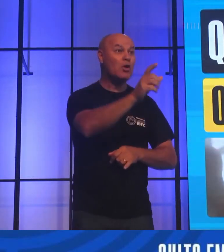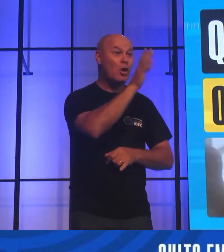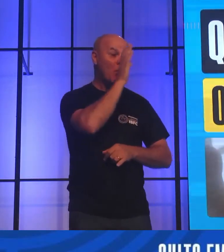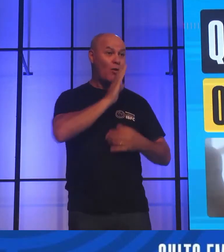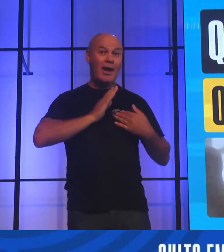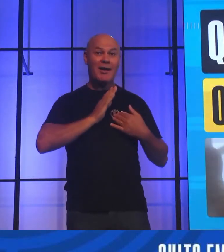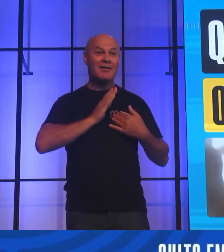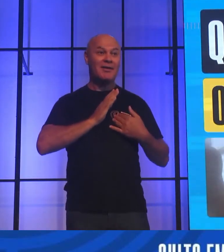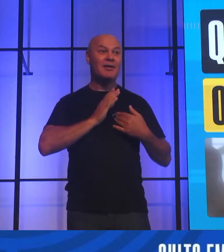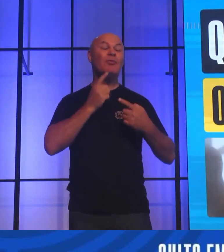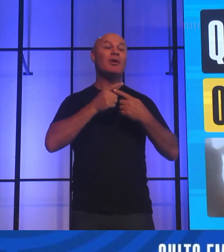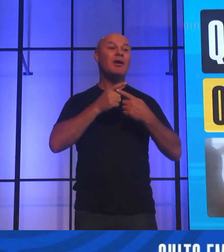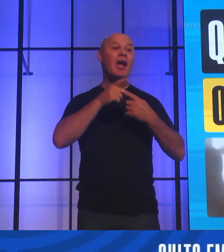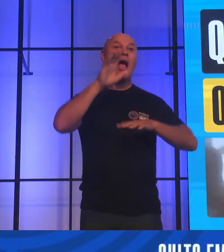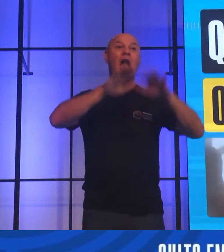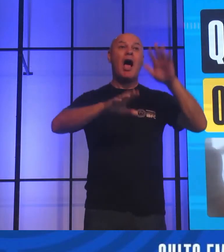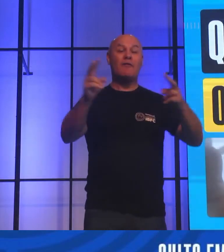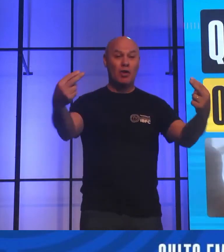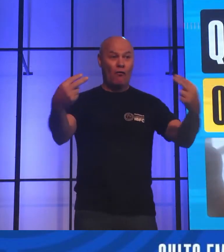pela internet.